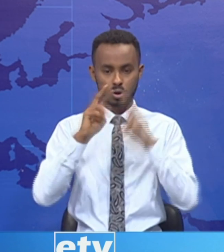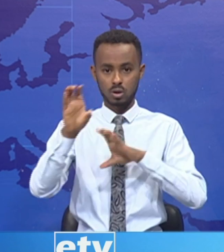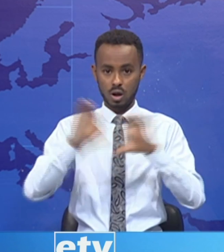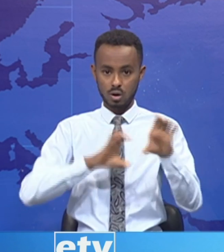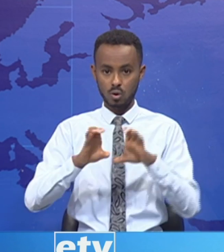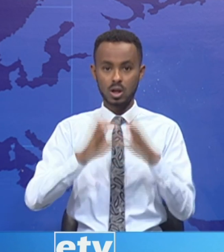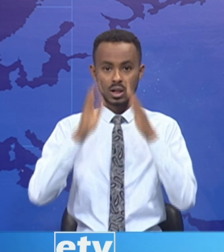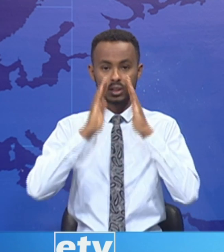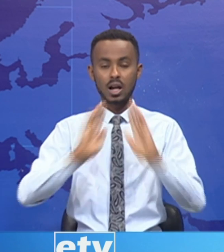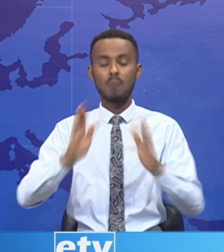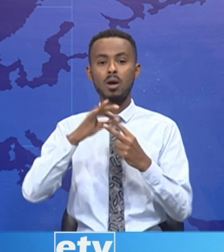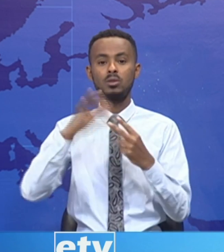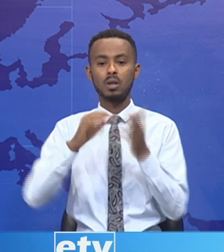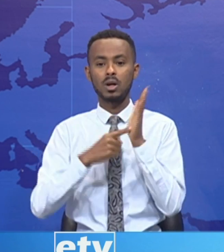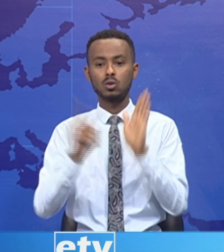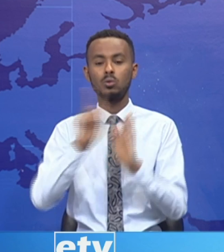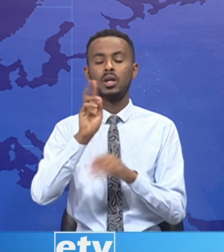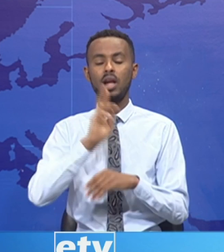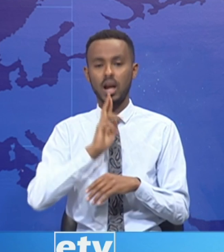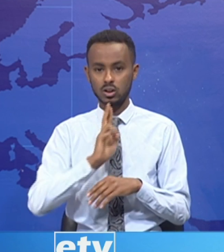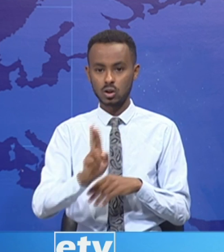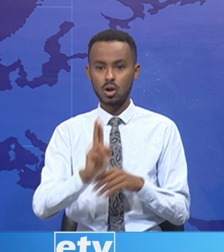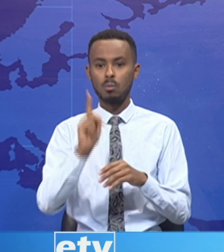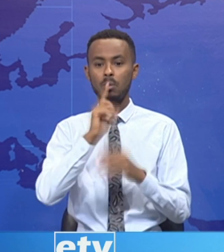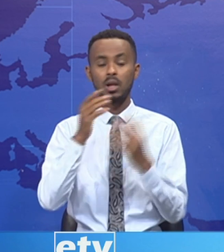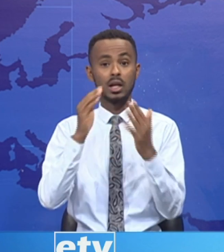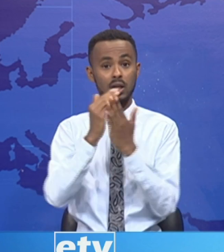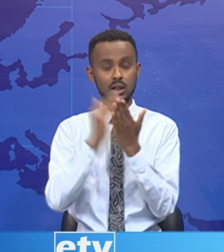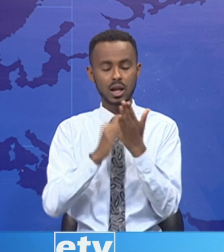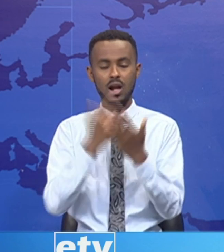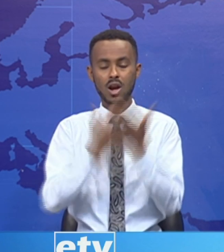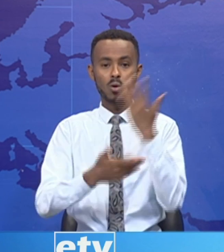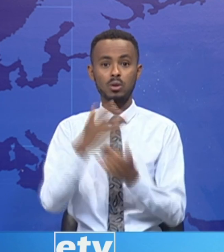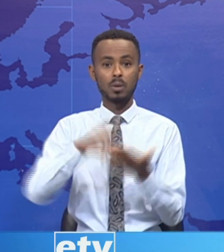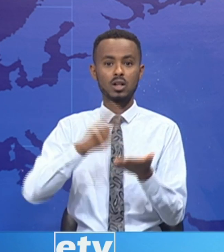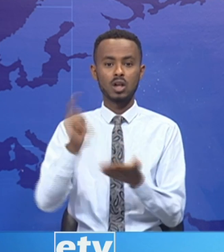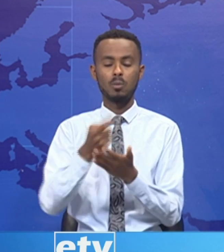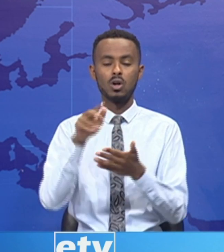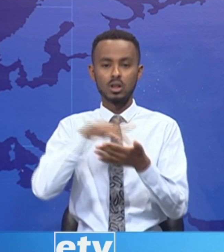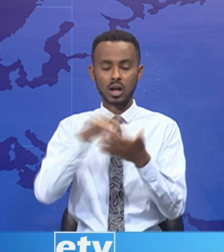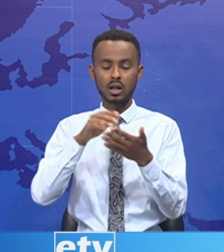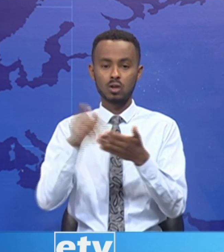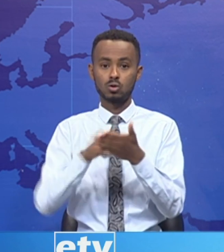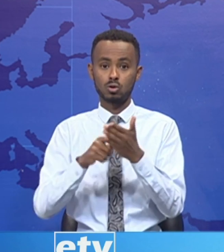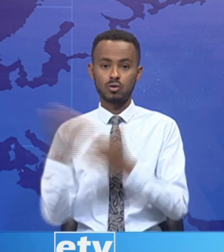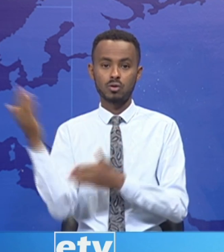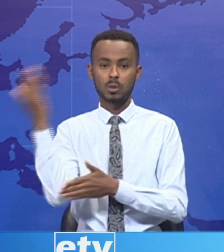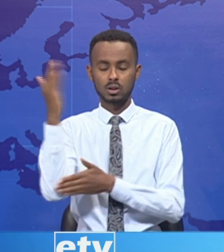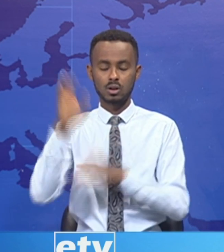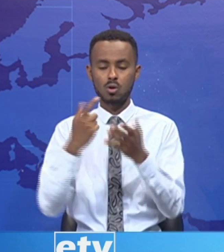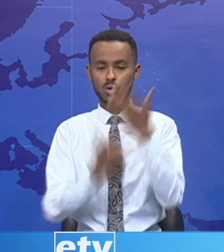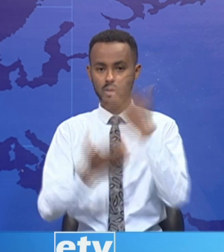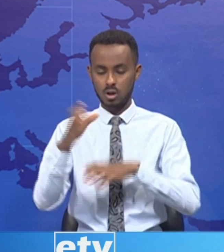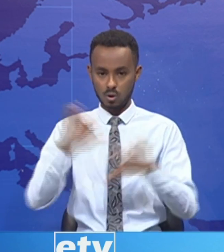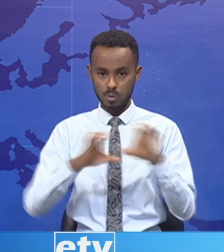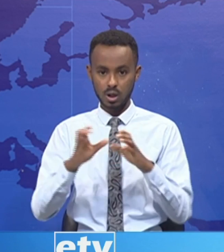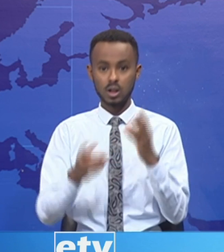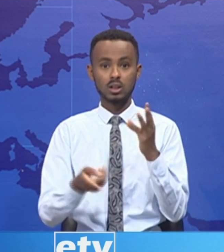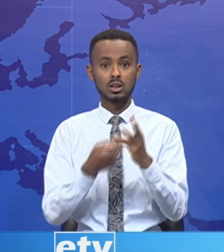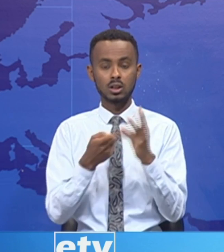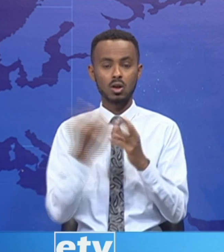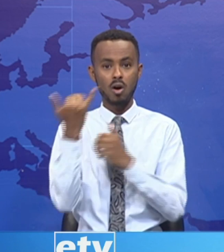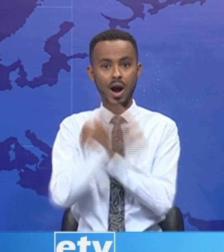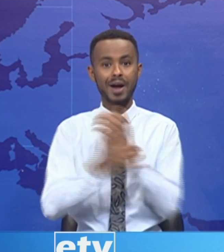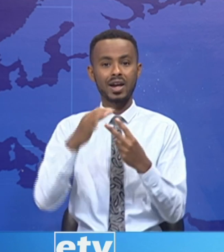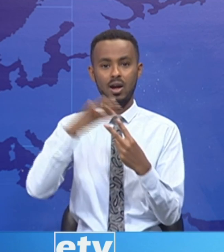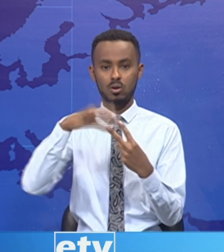አድርጓል። የሰላማዊ ምርጫ መገለጫዎች ምንድን ናቸው በሚል ርዕስ ለውይይት መነሻ የሚሆን ጥናታዊ ጽሑፍ ቀርቦ ውይይት ተደርጎበታል። ስድስተኛው